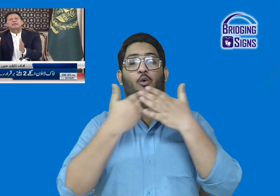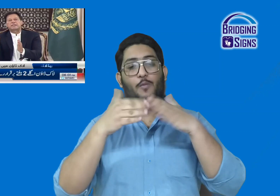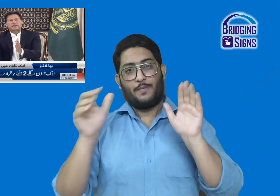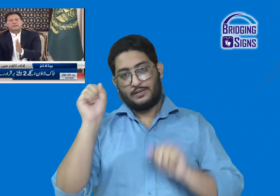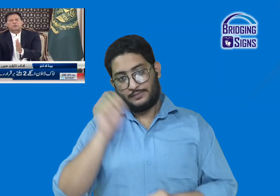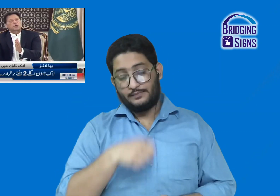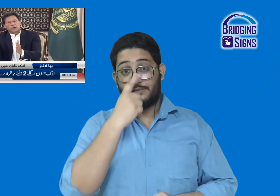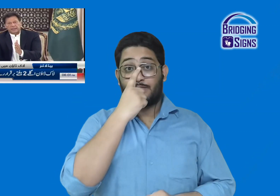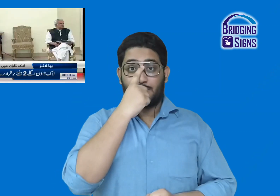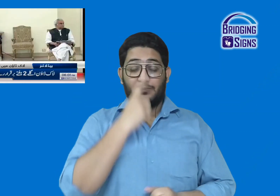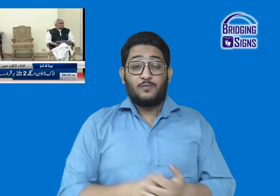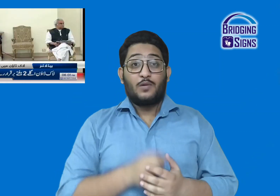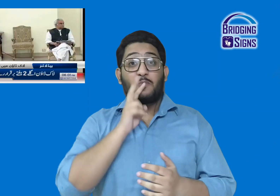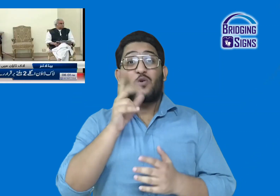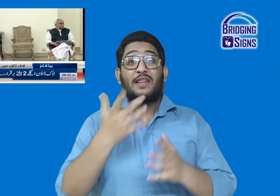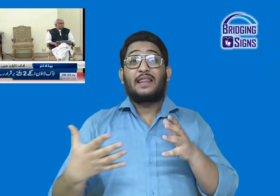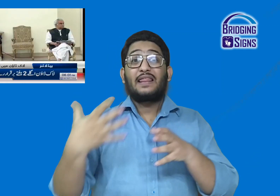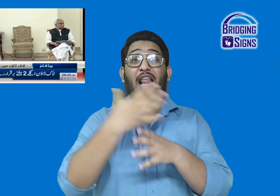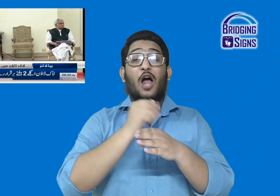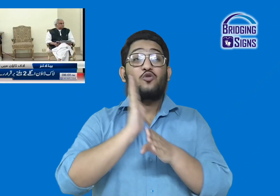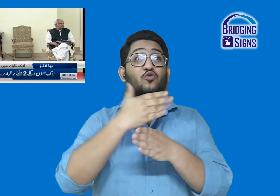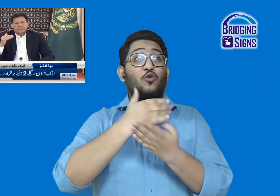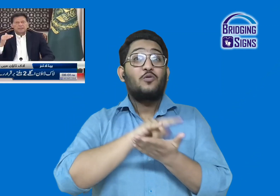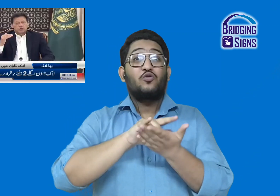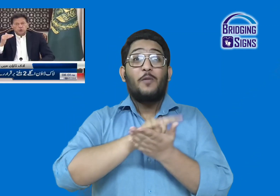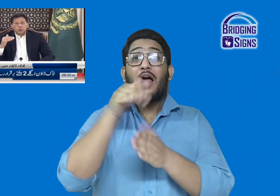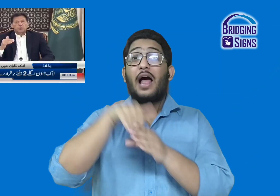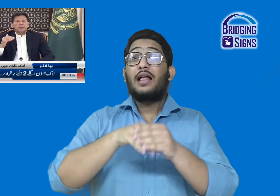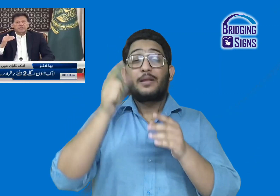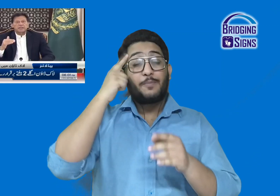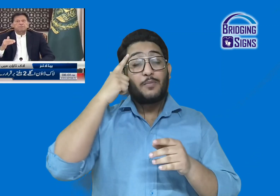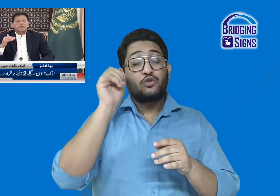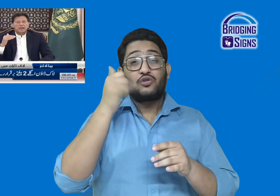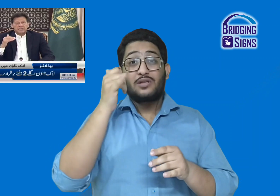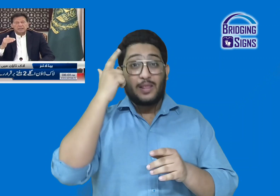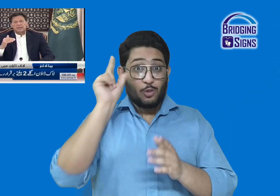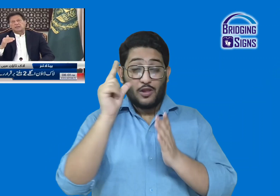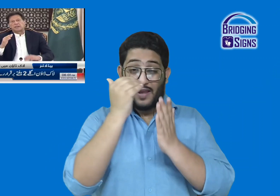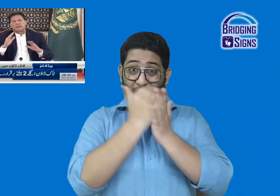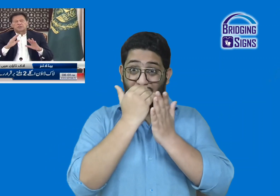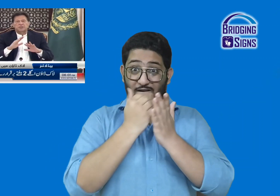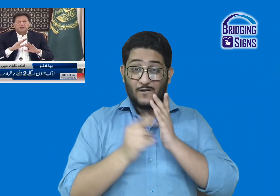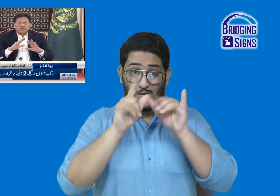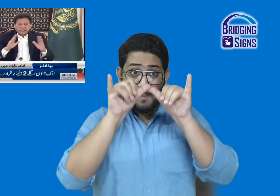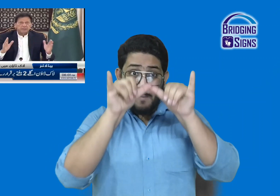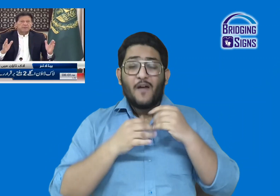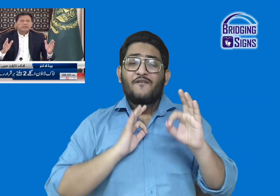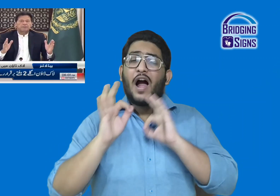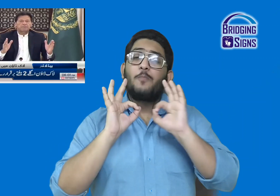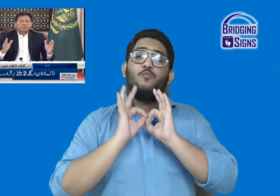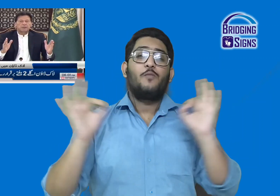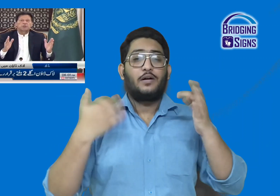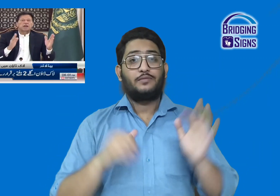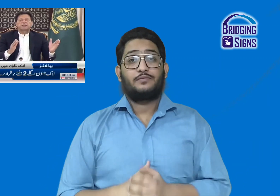और इंडस्ट्री को खोल देंगे आज से। सारे सूबों के अंदर बाकायदा तफसील